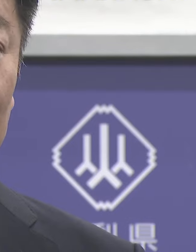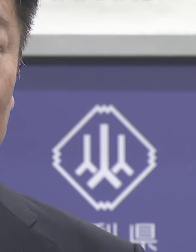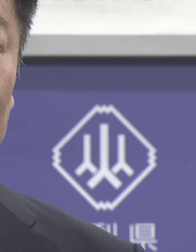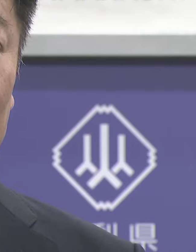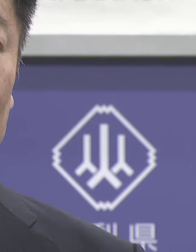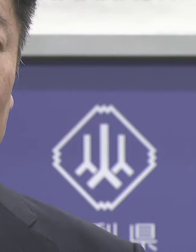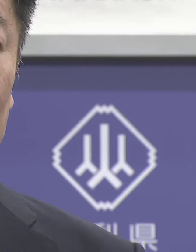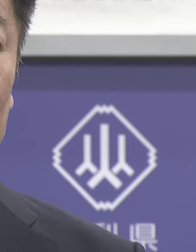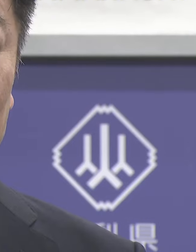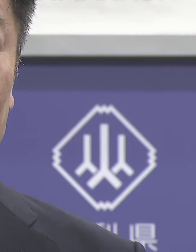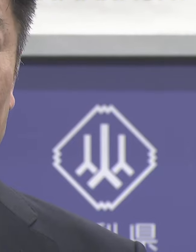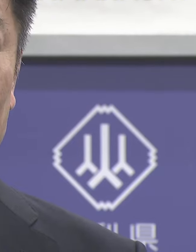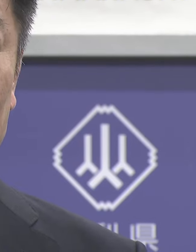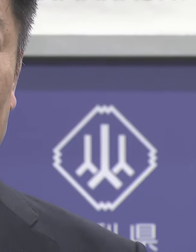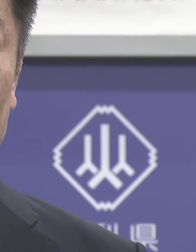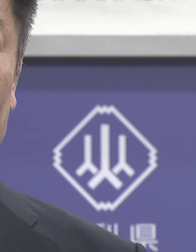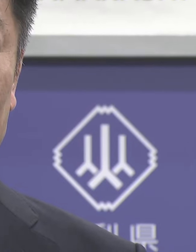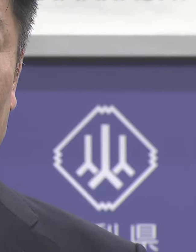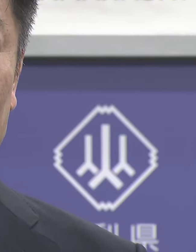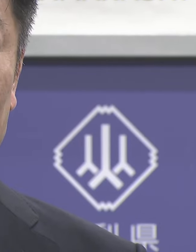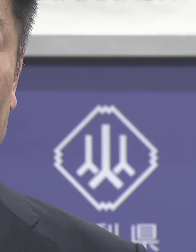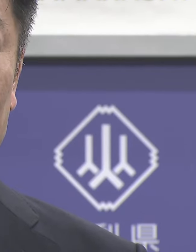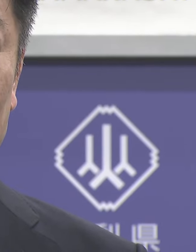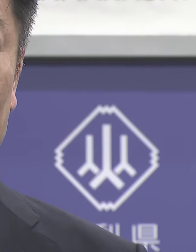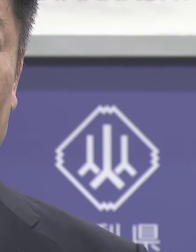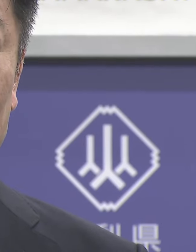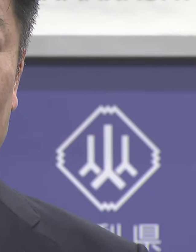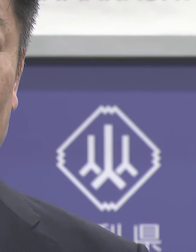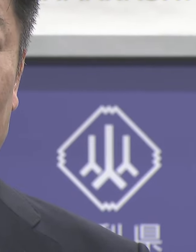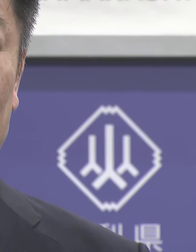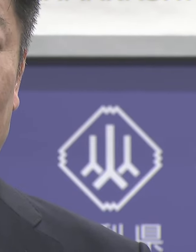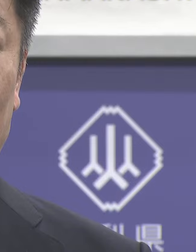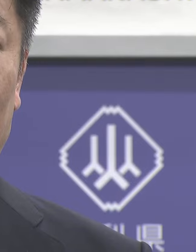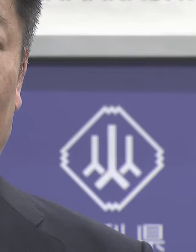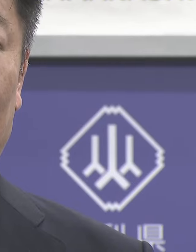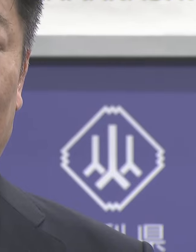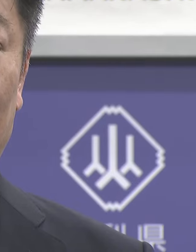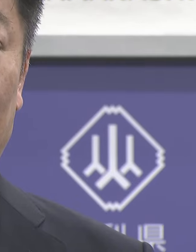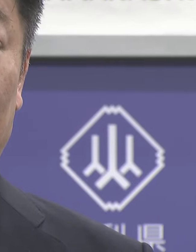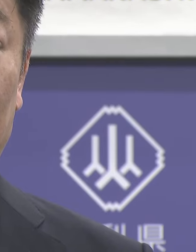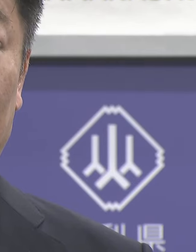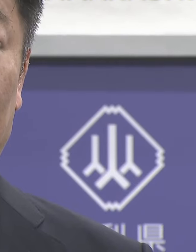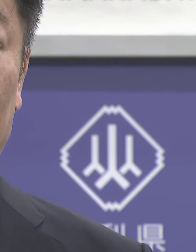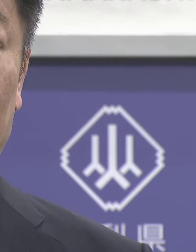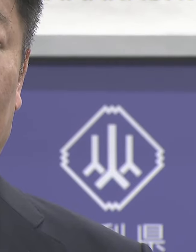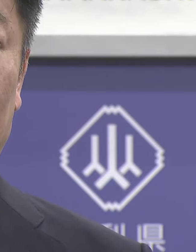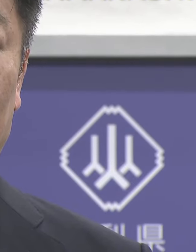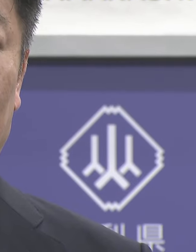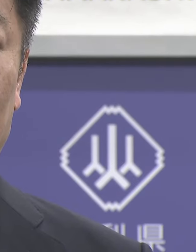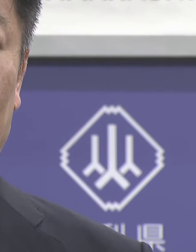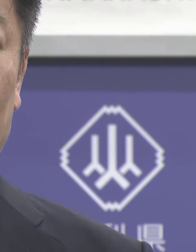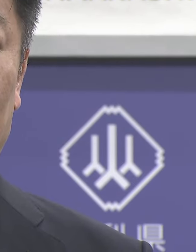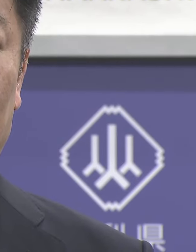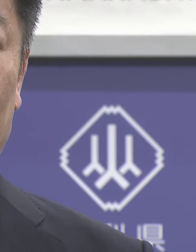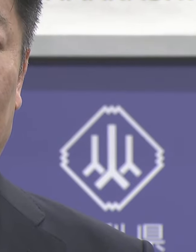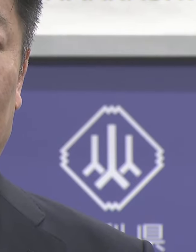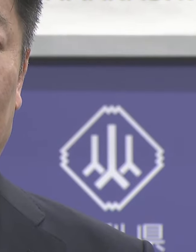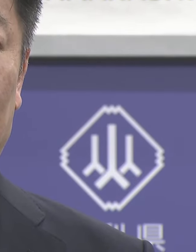貸し付ける現金があったということですが、この現金は、この3つの団体の金庫と同じ金庫に保管されているんでしょう